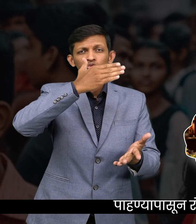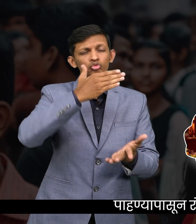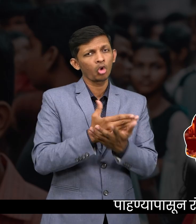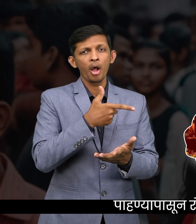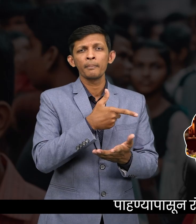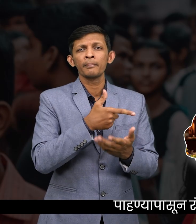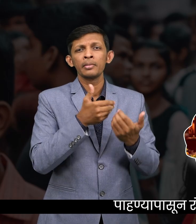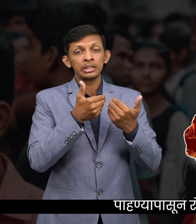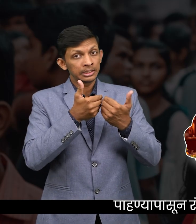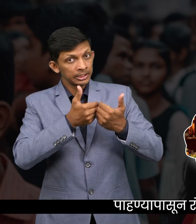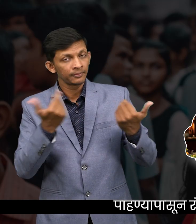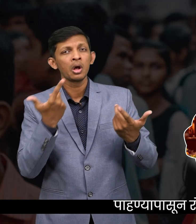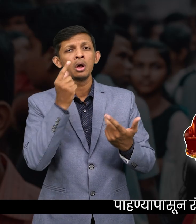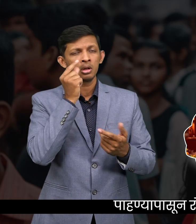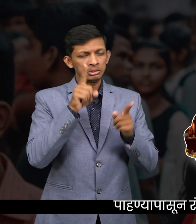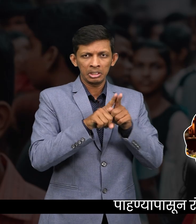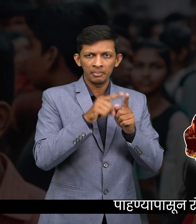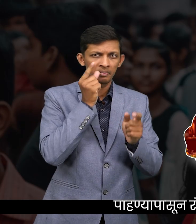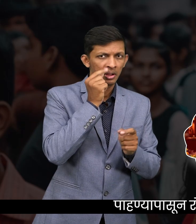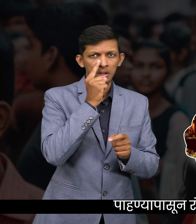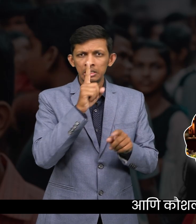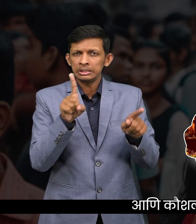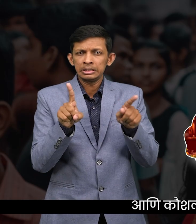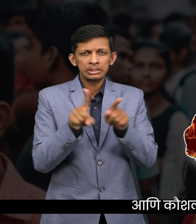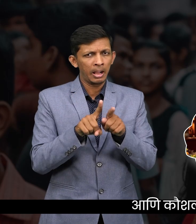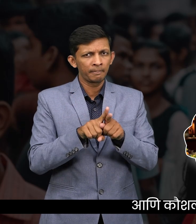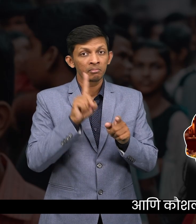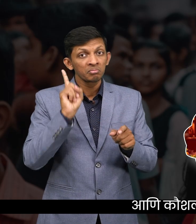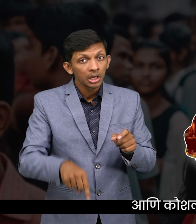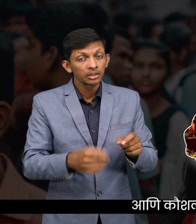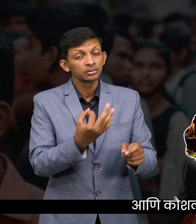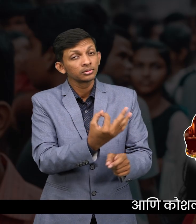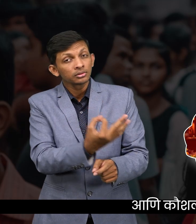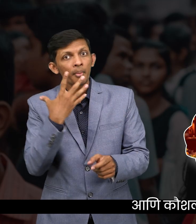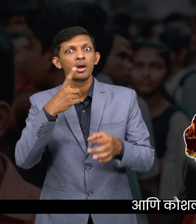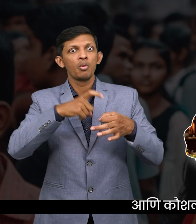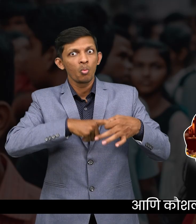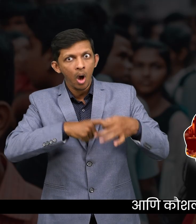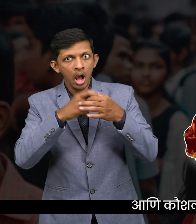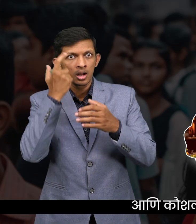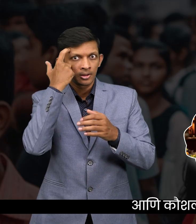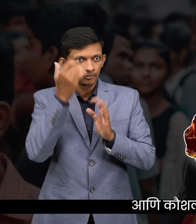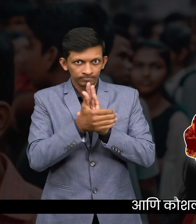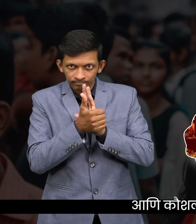पाहण्यापासून रोखतात, ज्याचे स्वतःचे विशेष गुण आणि कौशल्ये इतरांपेक्षा वेगळी असतात.